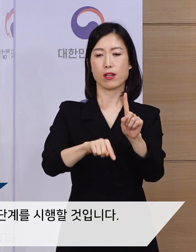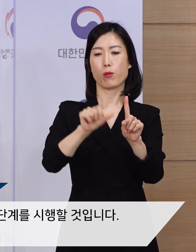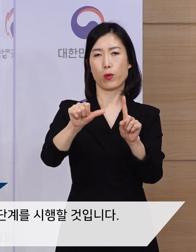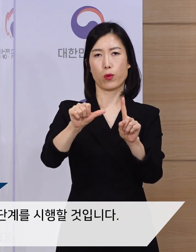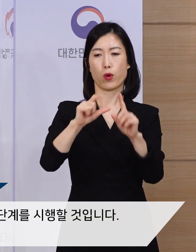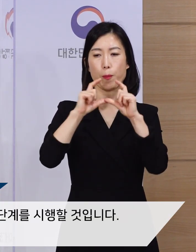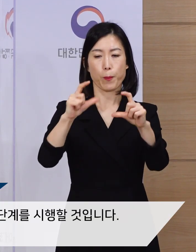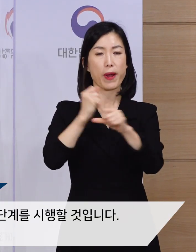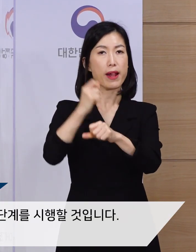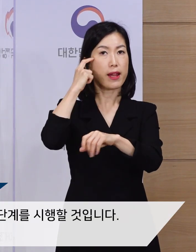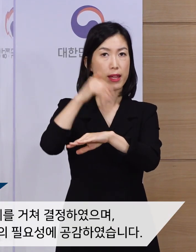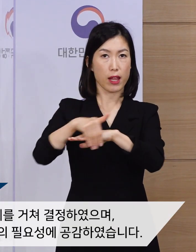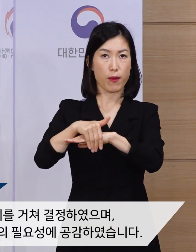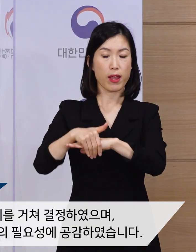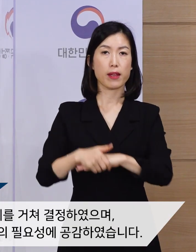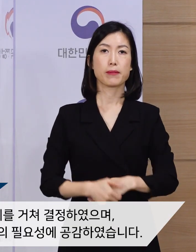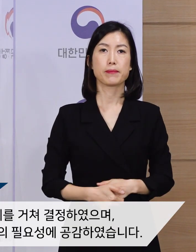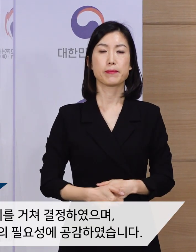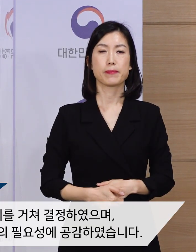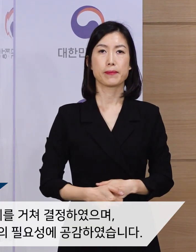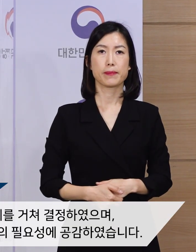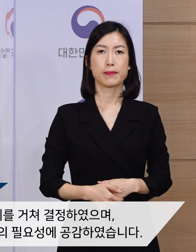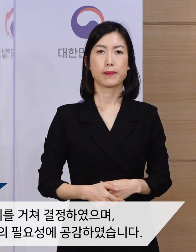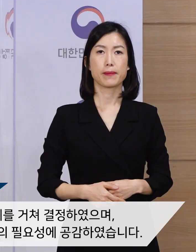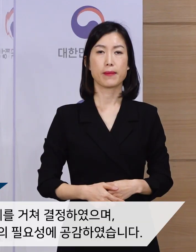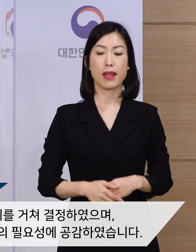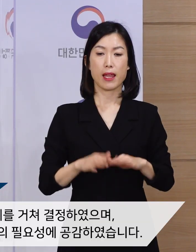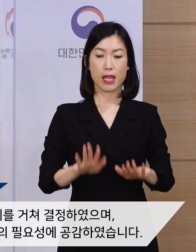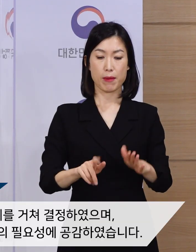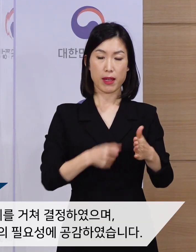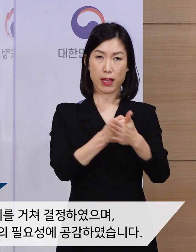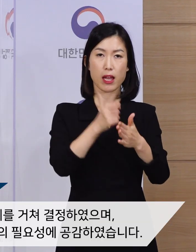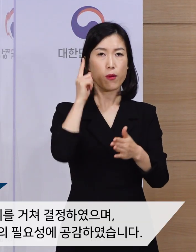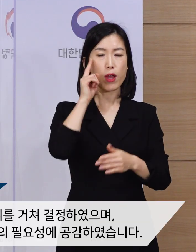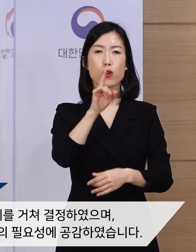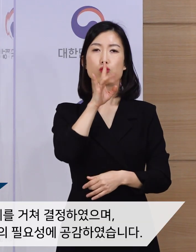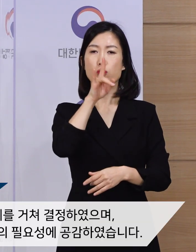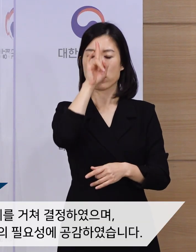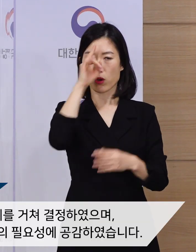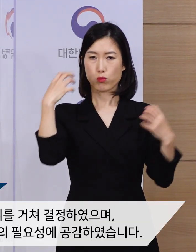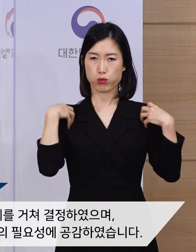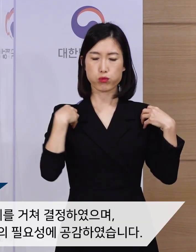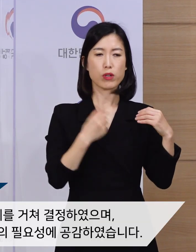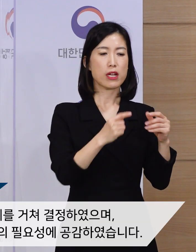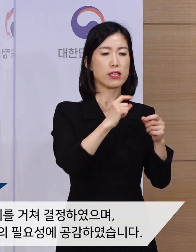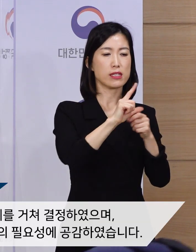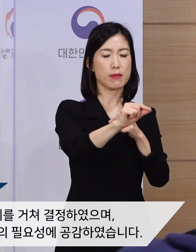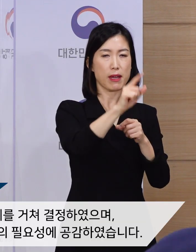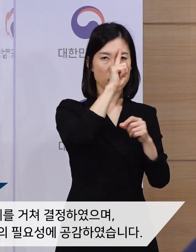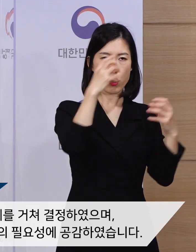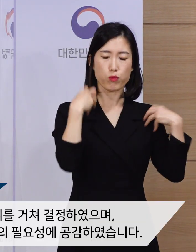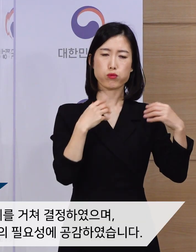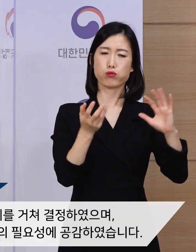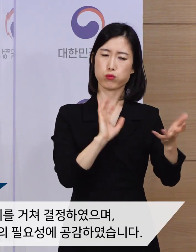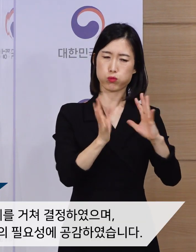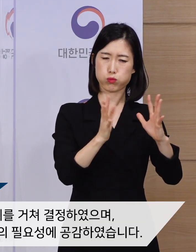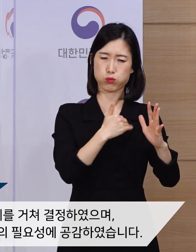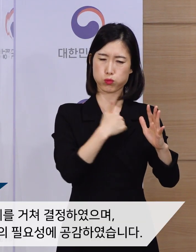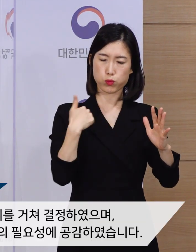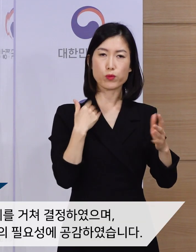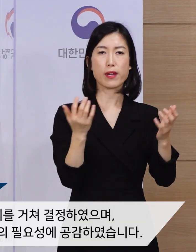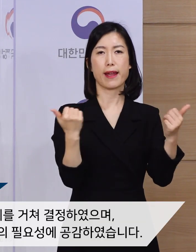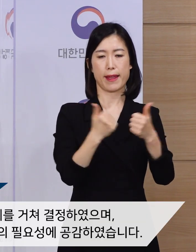것입니다. 이번 조치는 중앙부처와 지자체 간의 충분한 논의를 거쳐